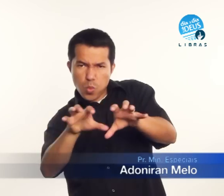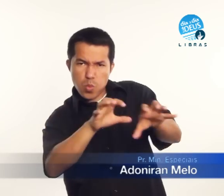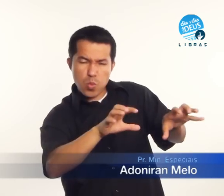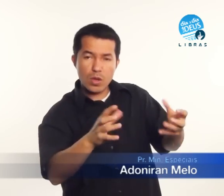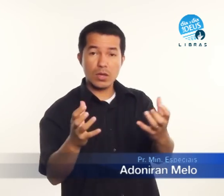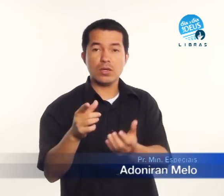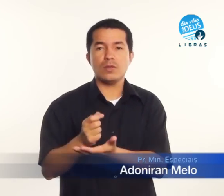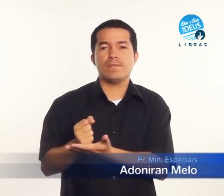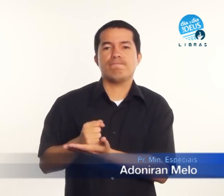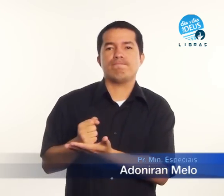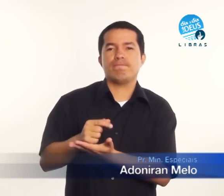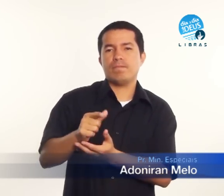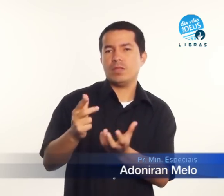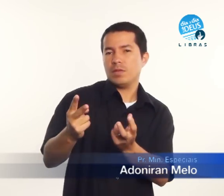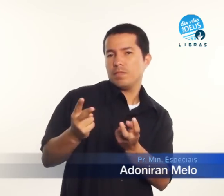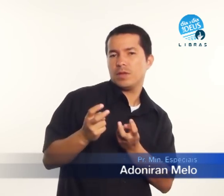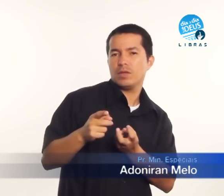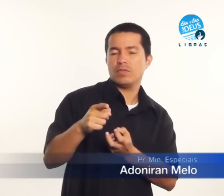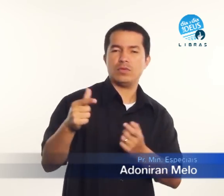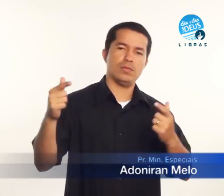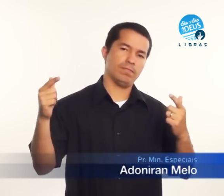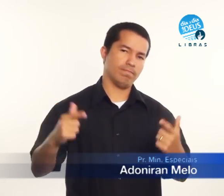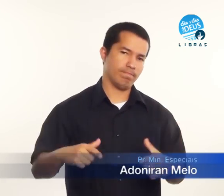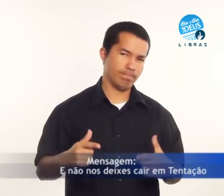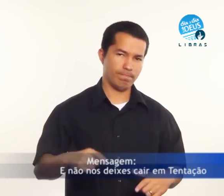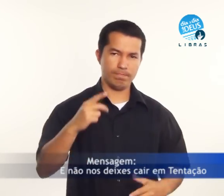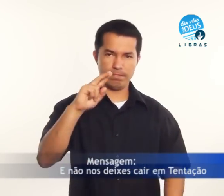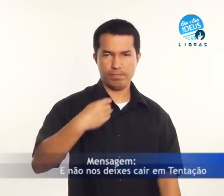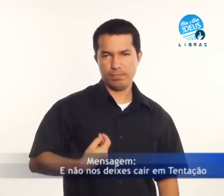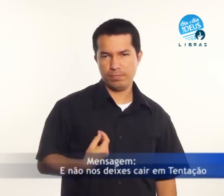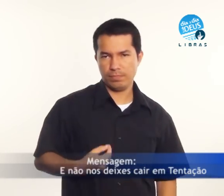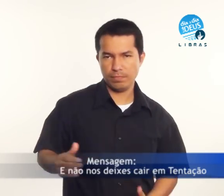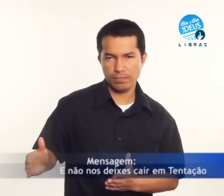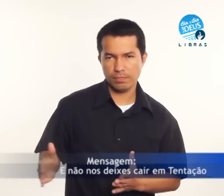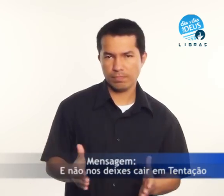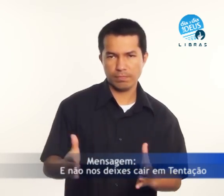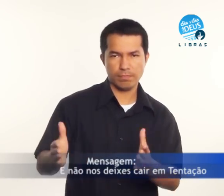que eu não perceba os descaminhos da minha vida.